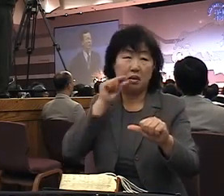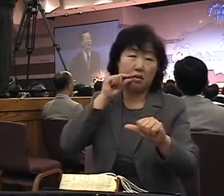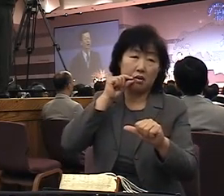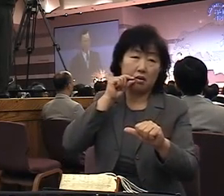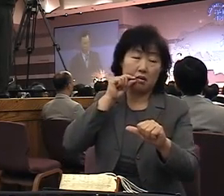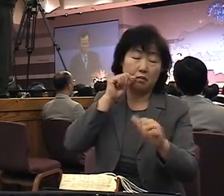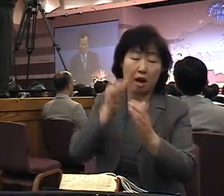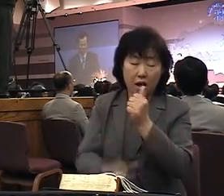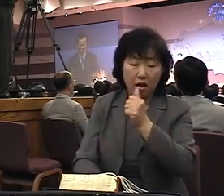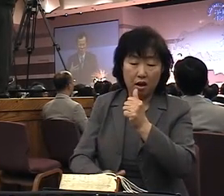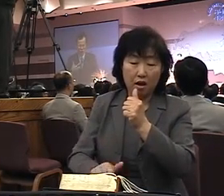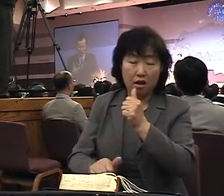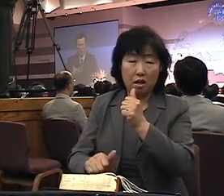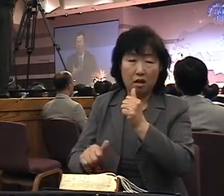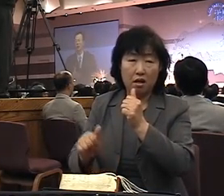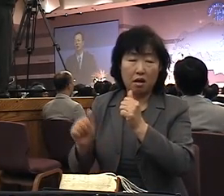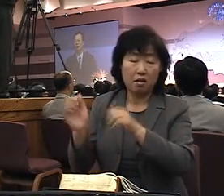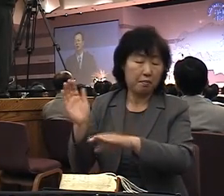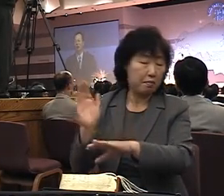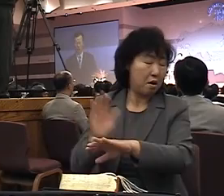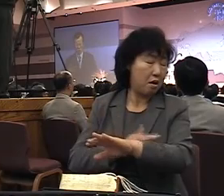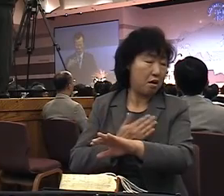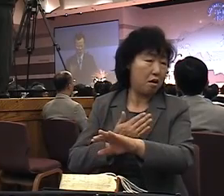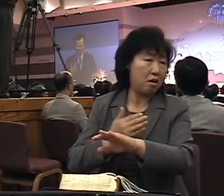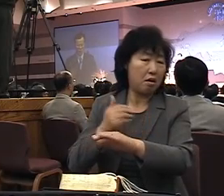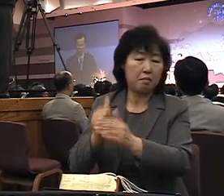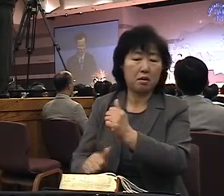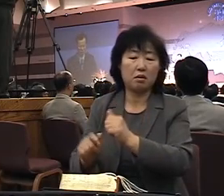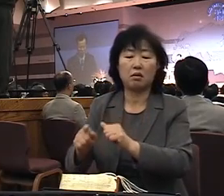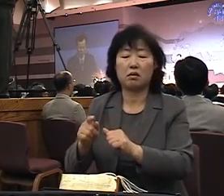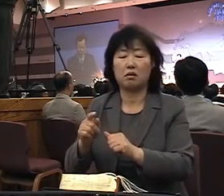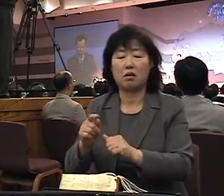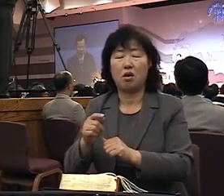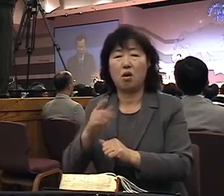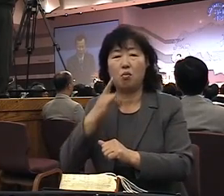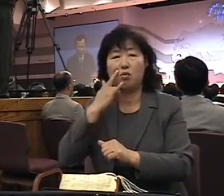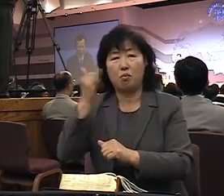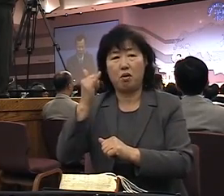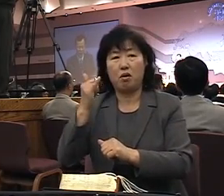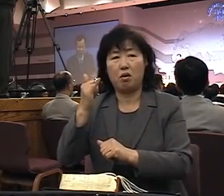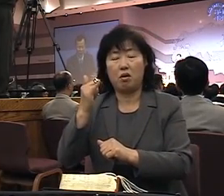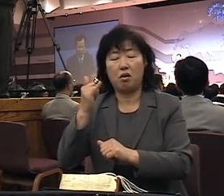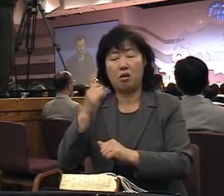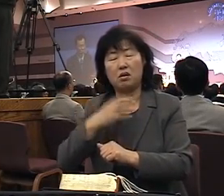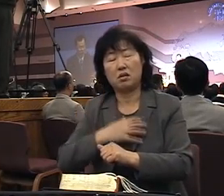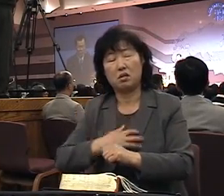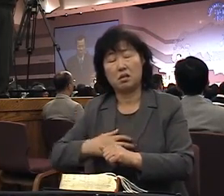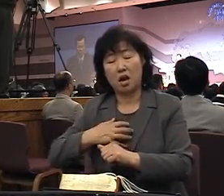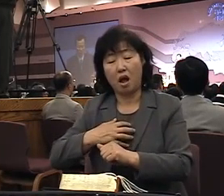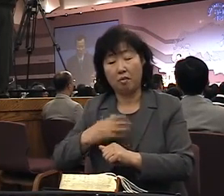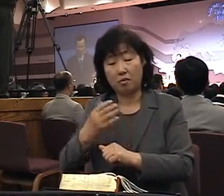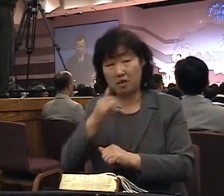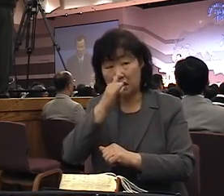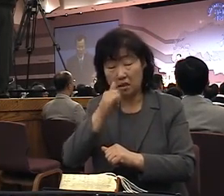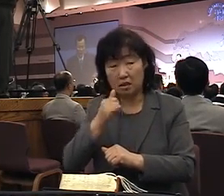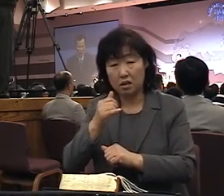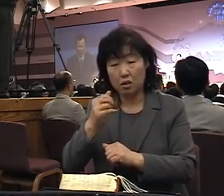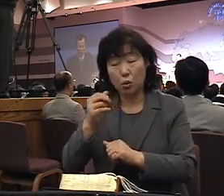폐인이 되어버린 부모의 그 심정을, 그 쓰라린 심정을 요새 비교적 많이 보게